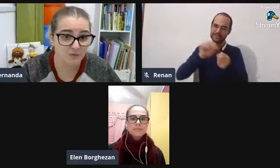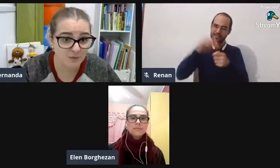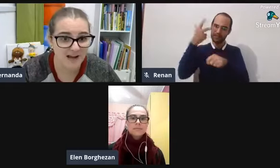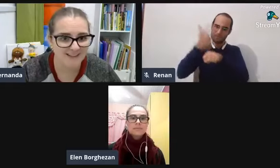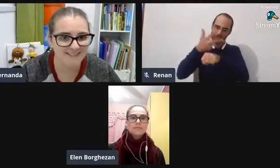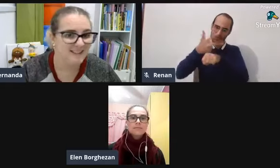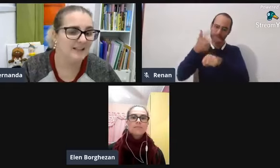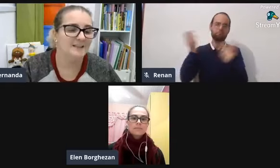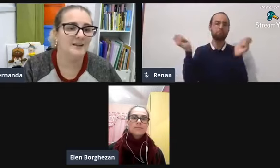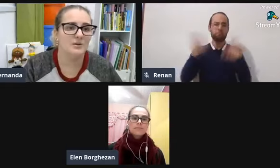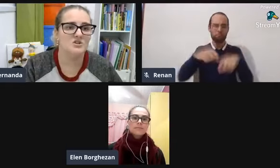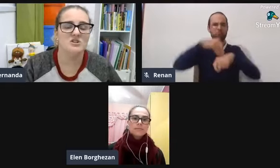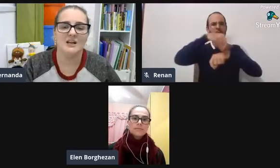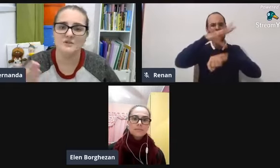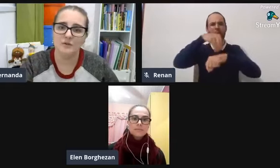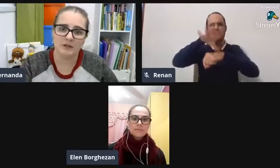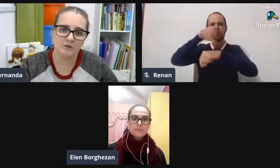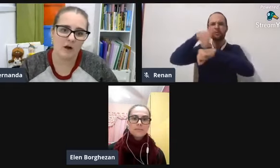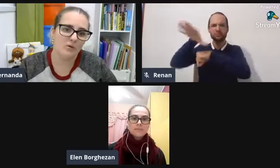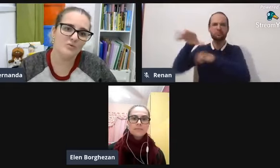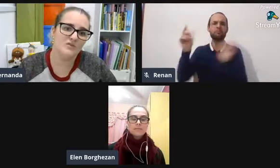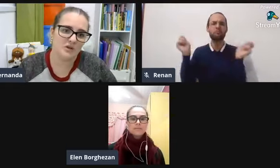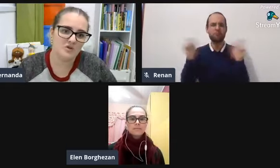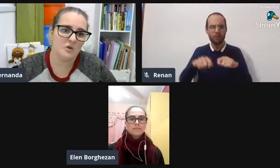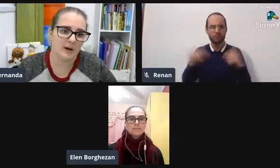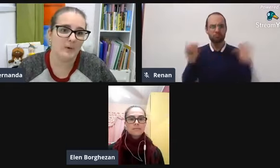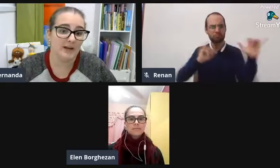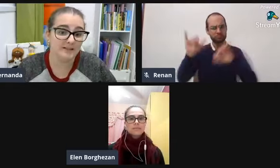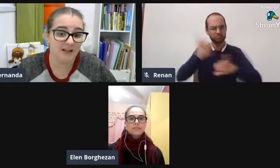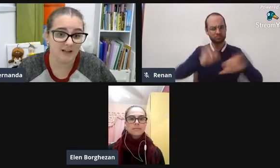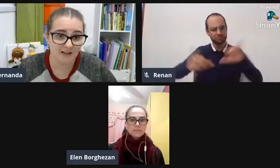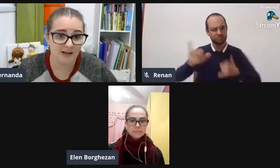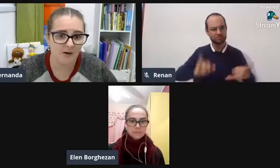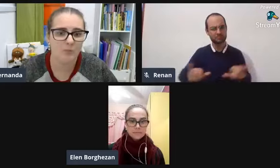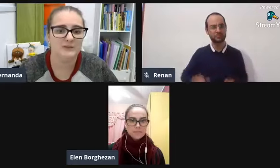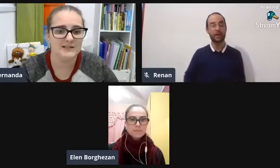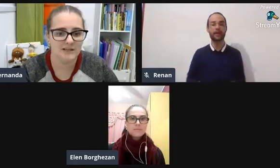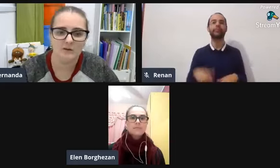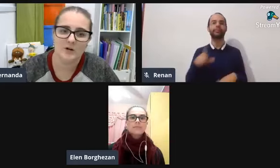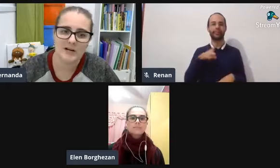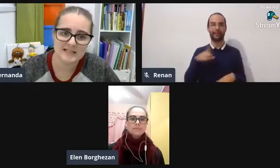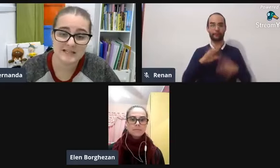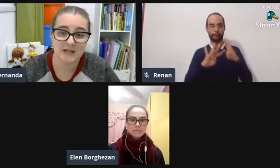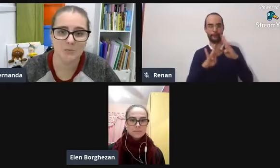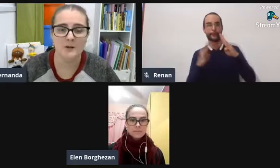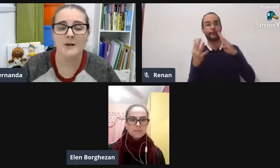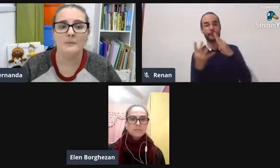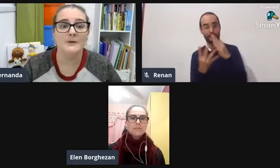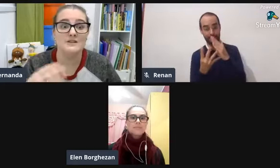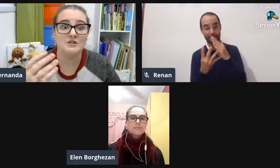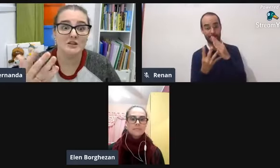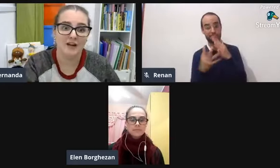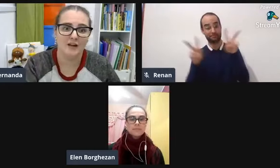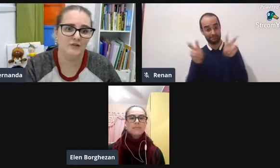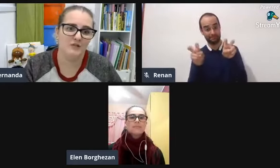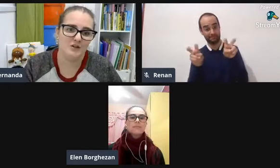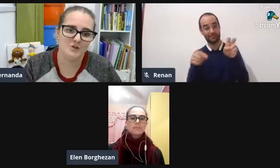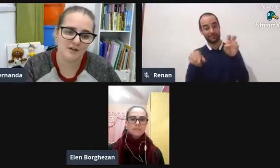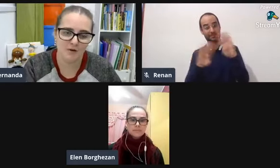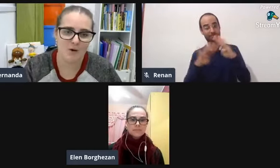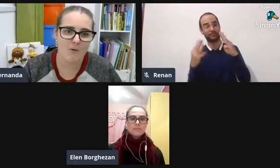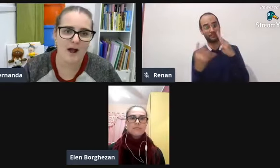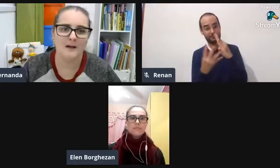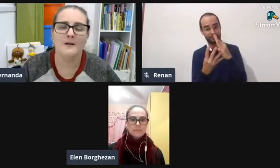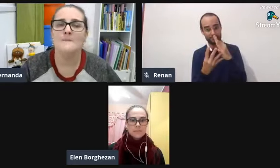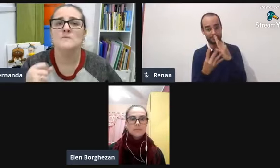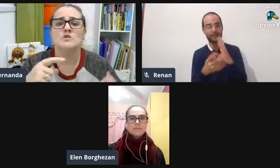pode divulgar. Então, a gente está divulgando alguns vídeos sobre a quarentena, né, como está sendo a organização, mas a gente tem aí vídeos